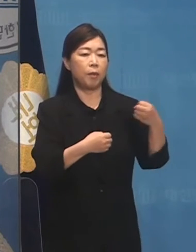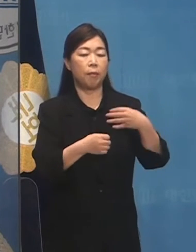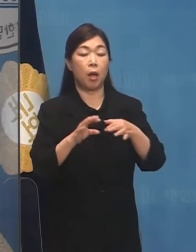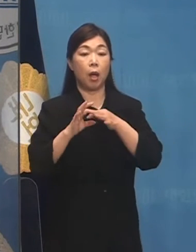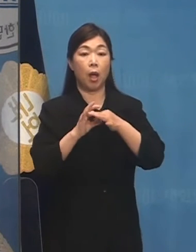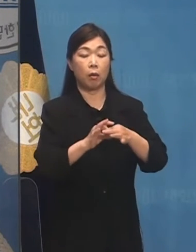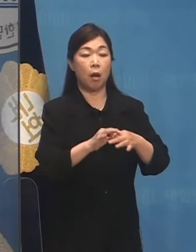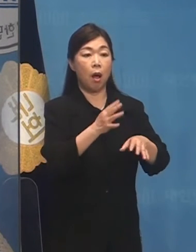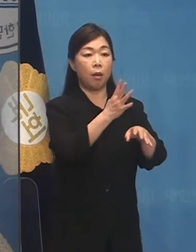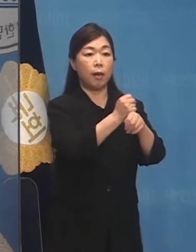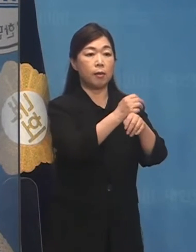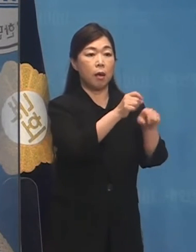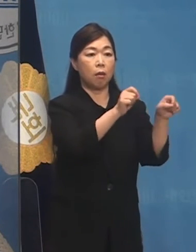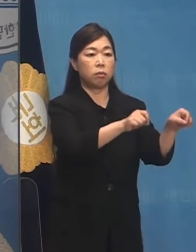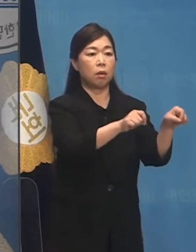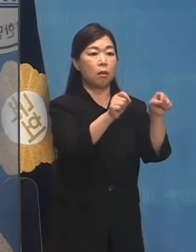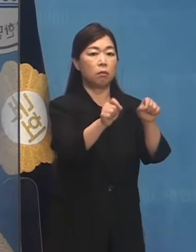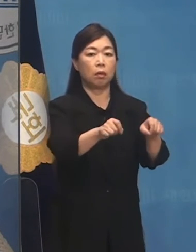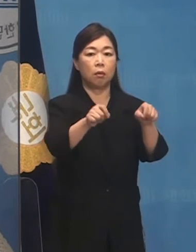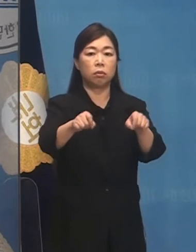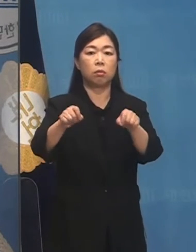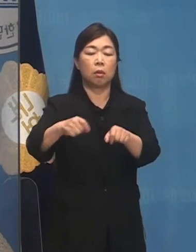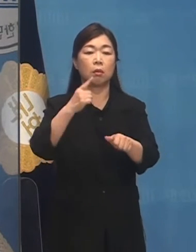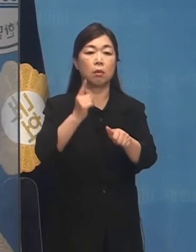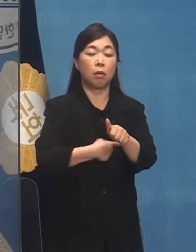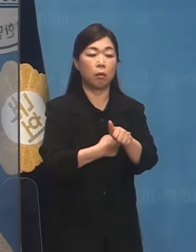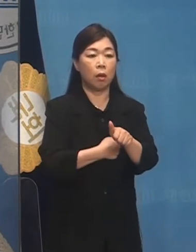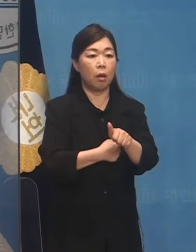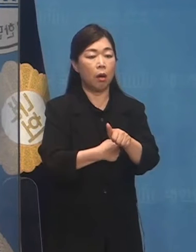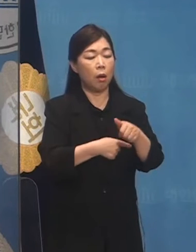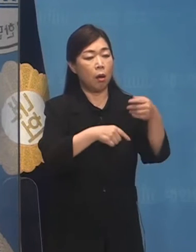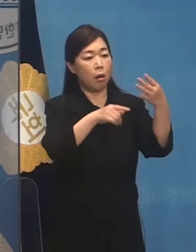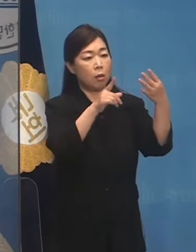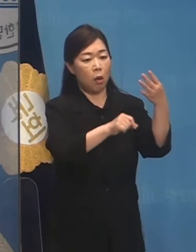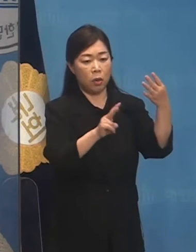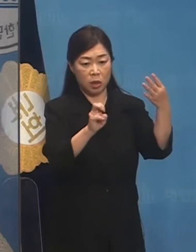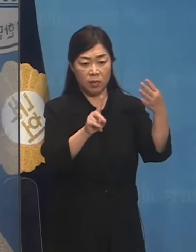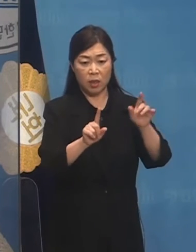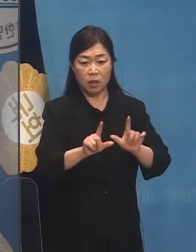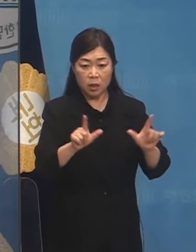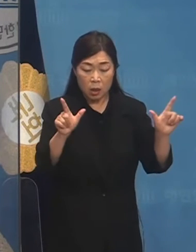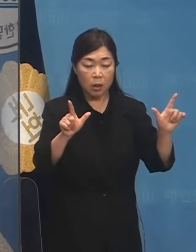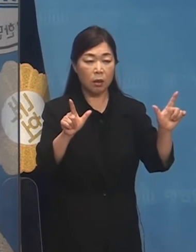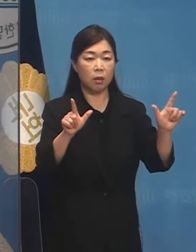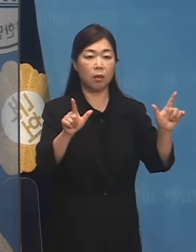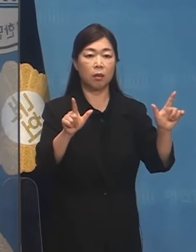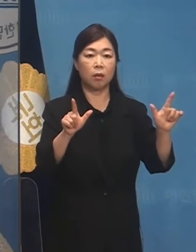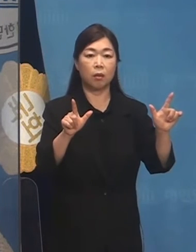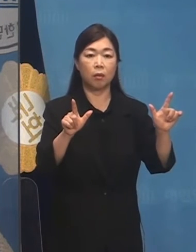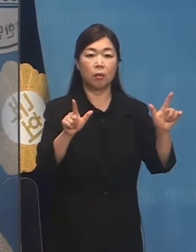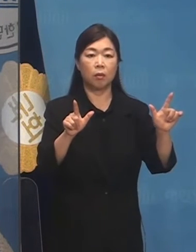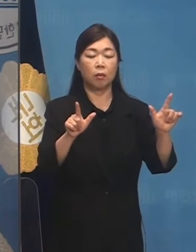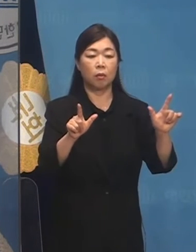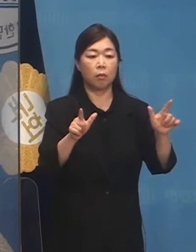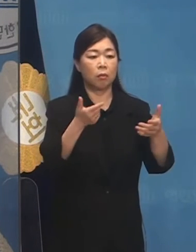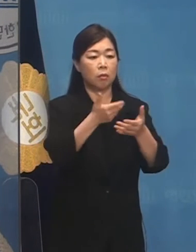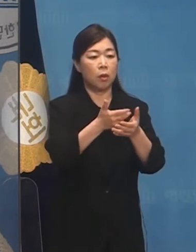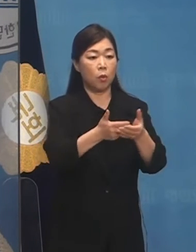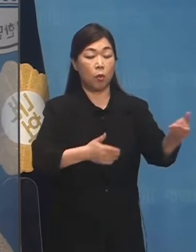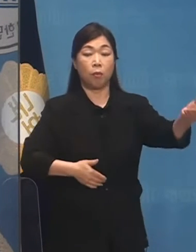통해서 차일피일 미루다가 10일이 지난 4월 21일 날